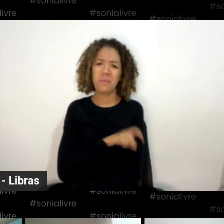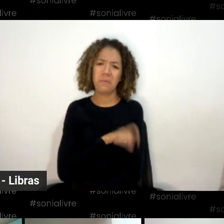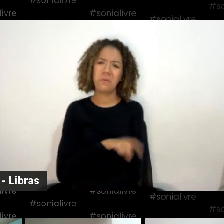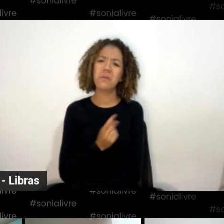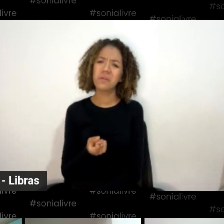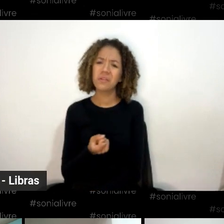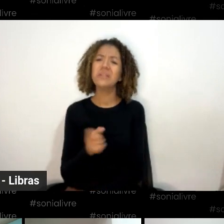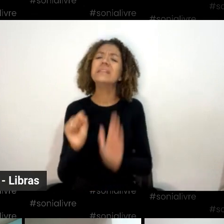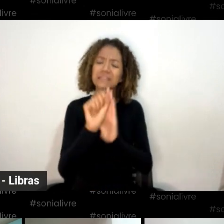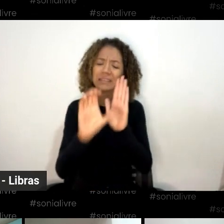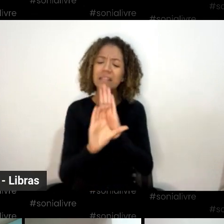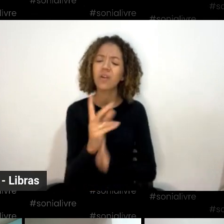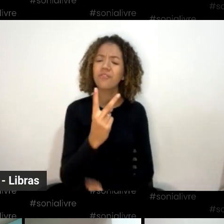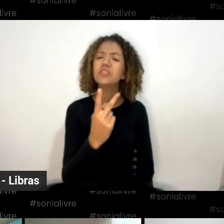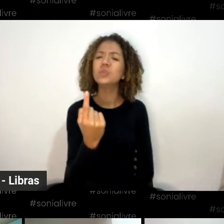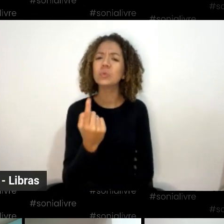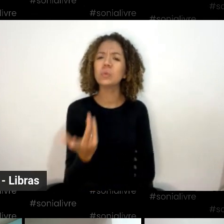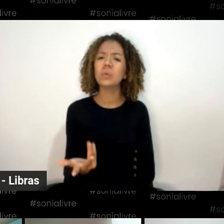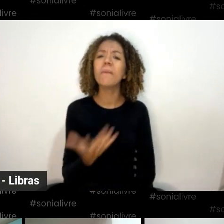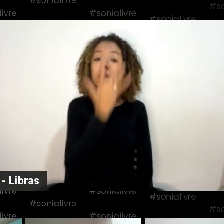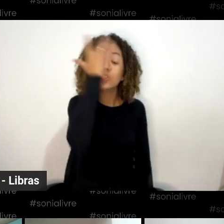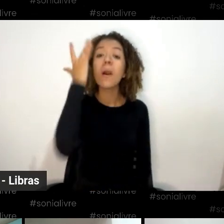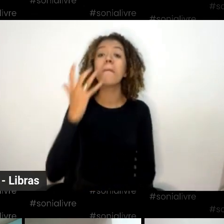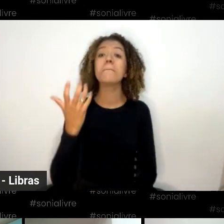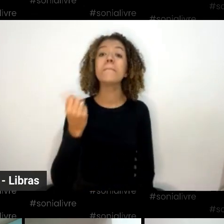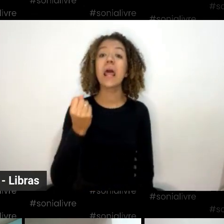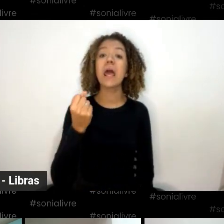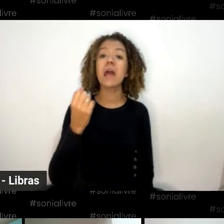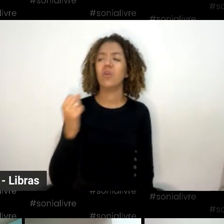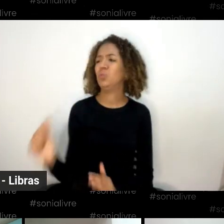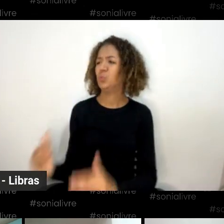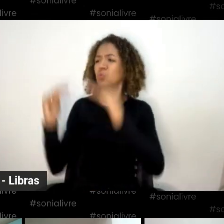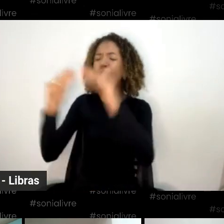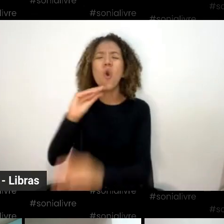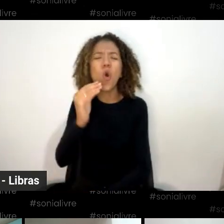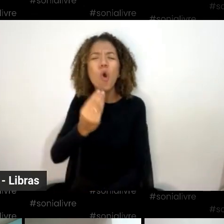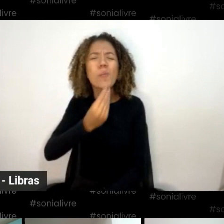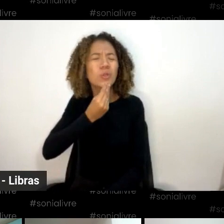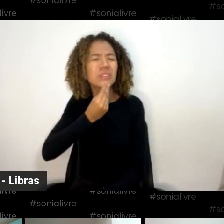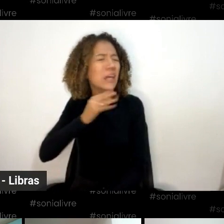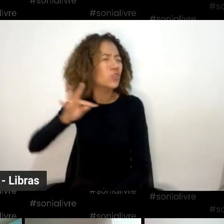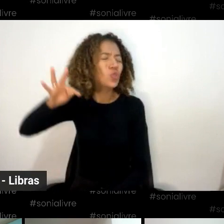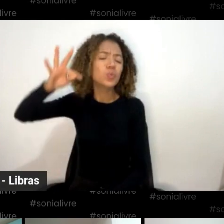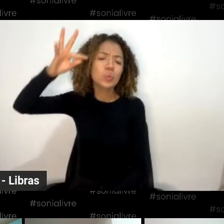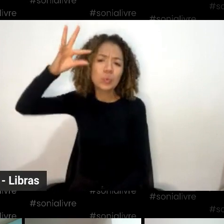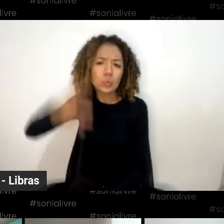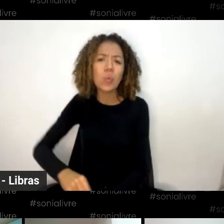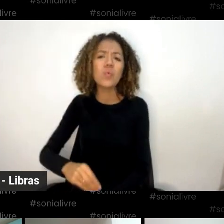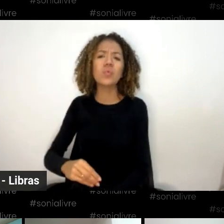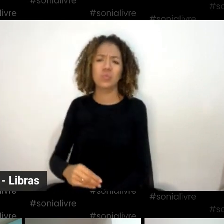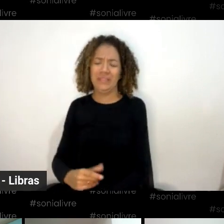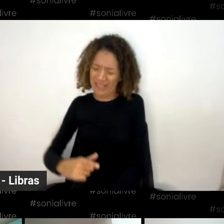uma pessoa branca, uma pessoa que teve todas as oportunidades na vida, que teve, não, que tem,